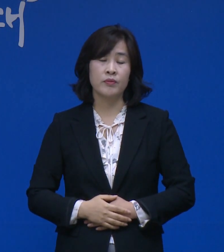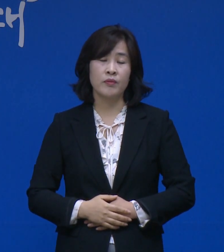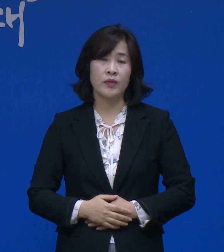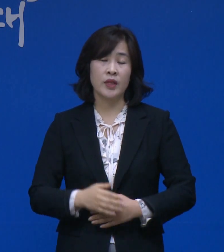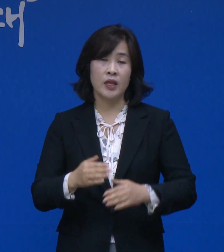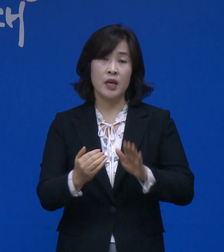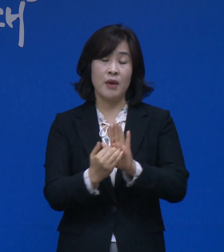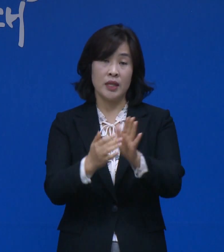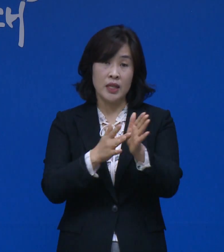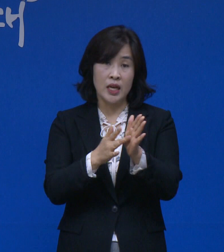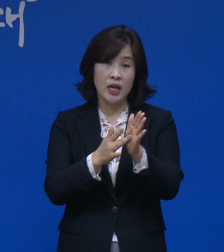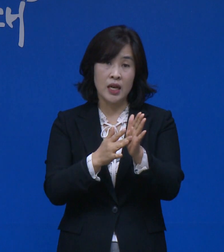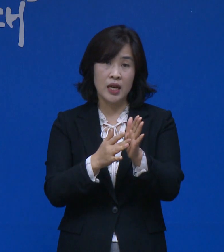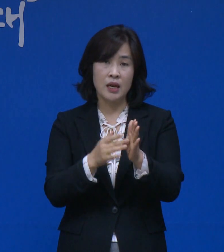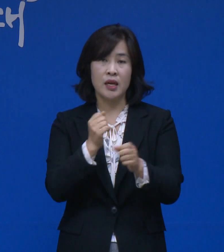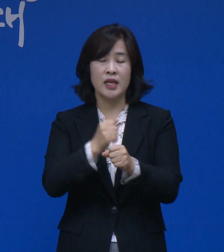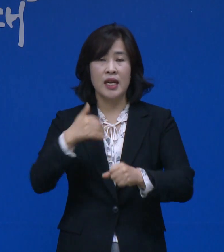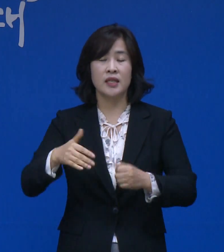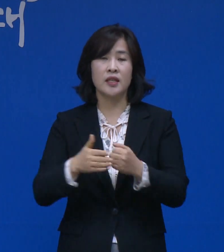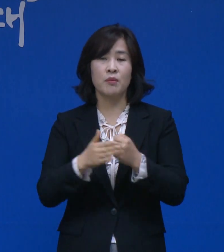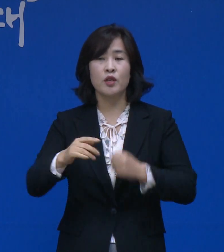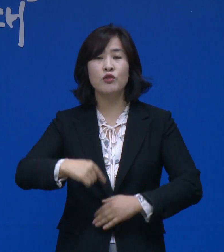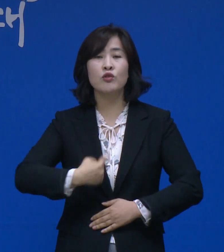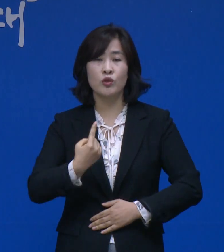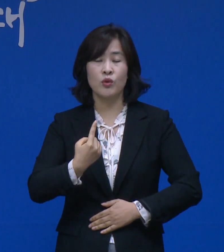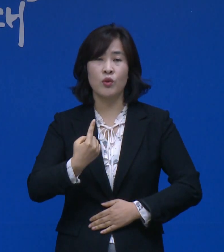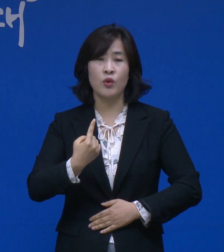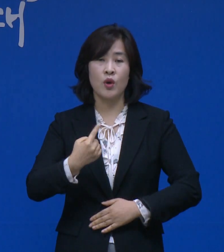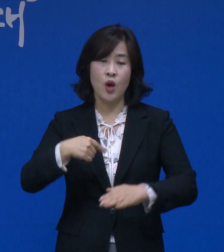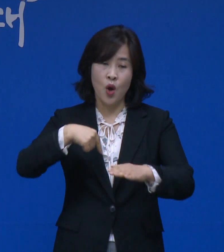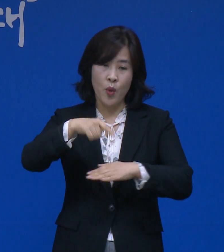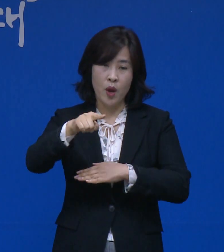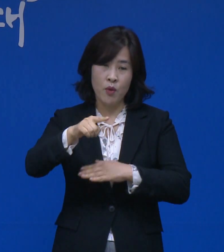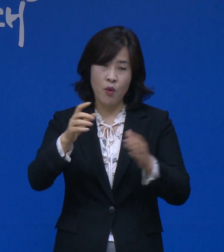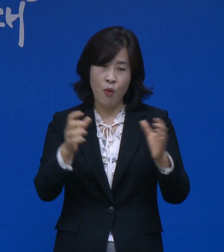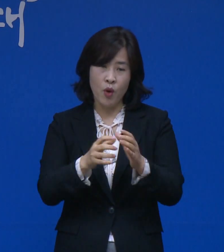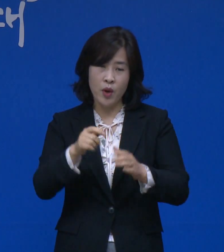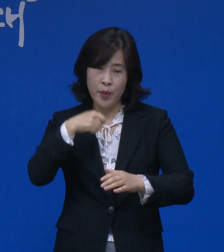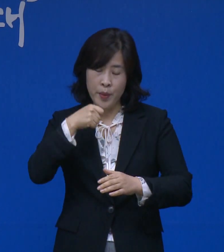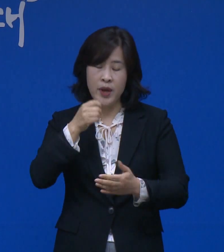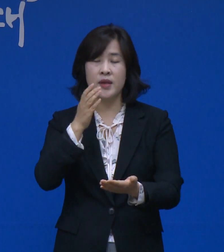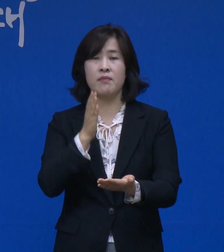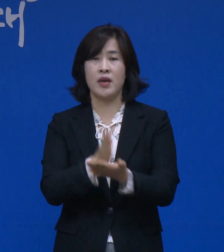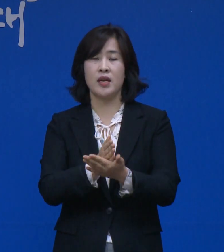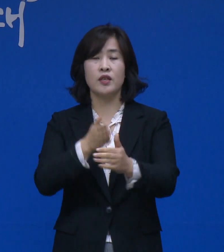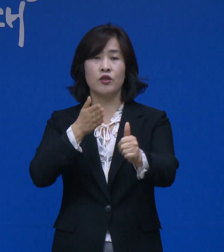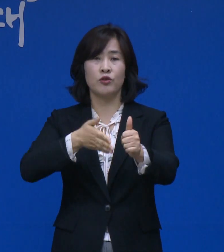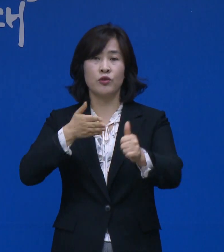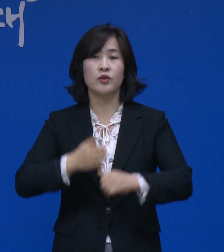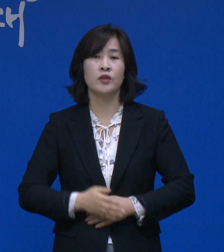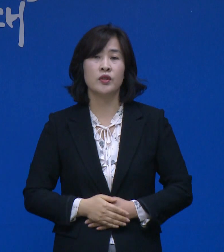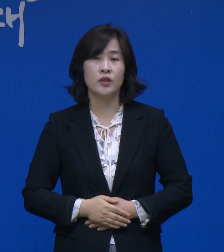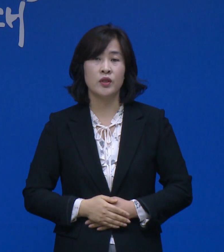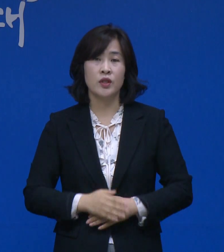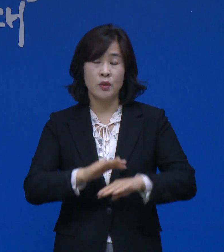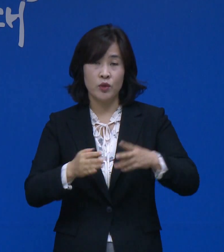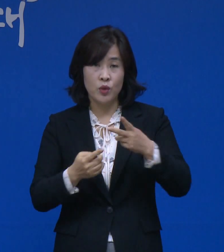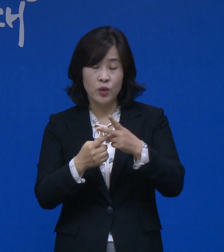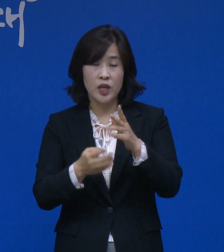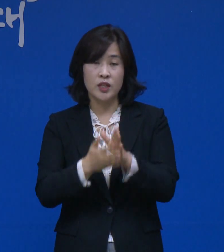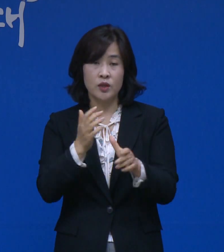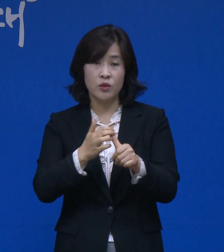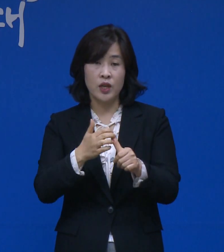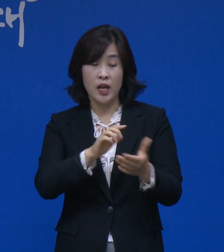백신과 치료제가 나오기 전까지 스스로 외부 모임과 식사를 자제해 주시고 도나 시군의